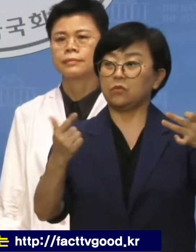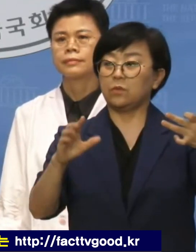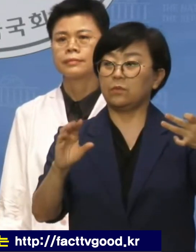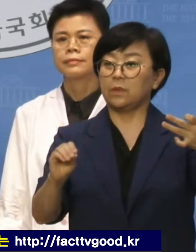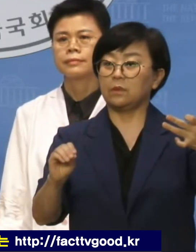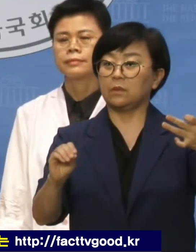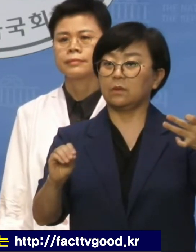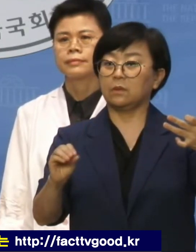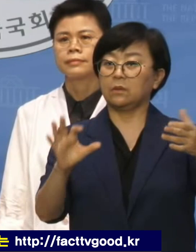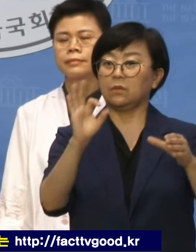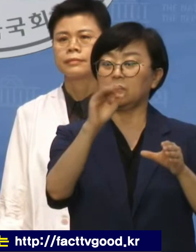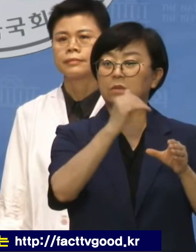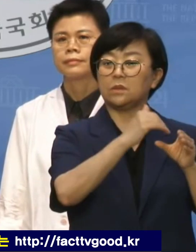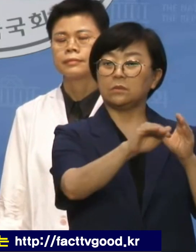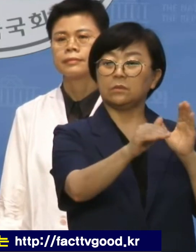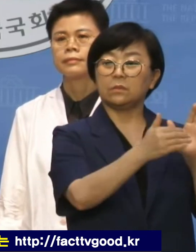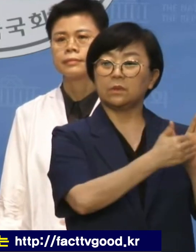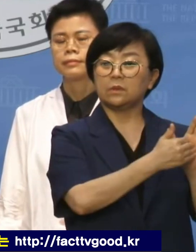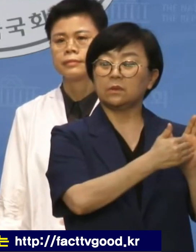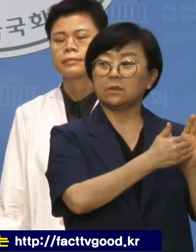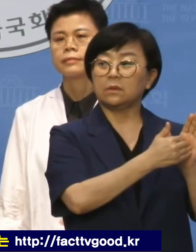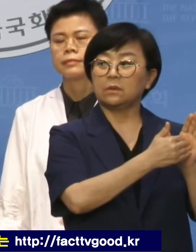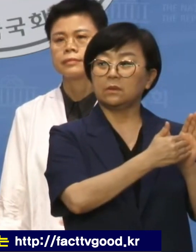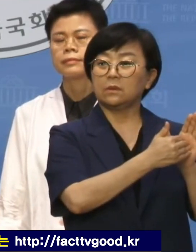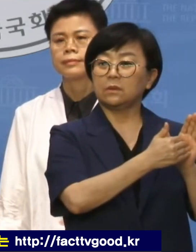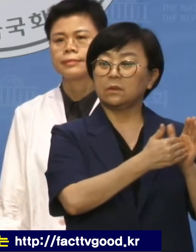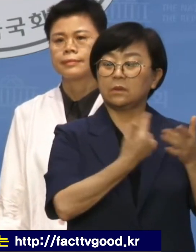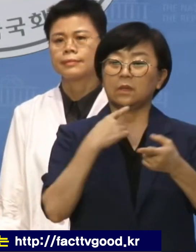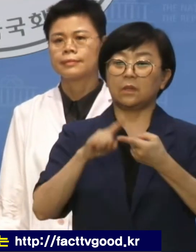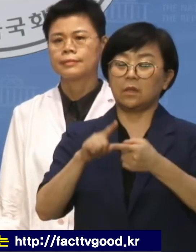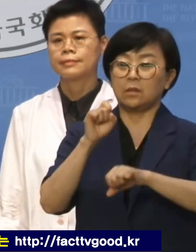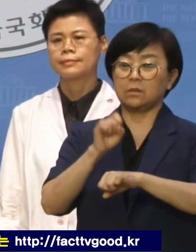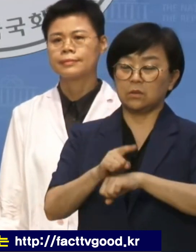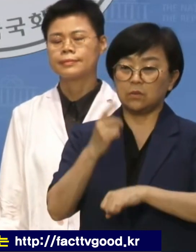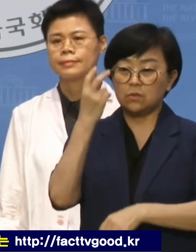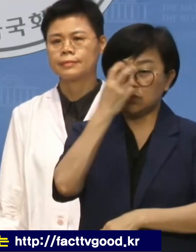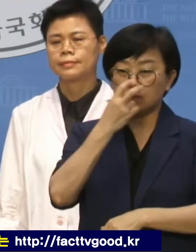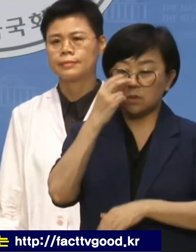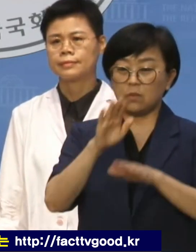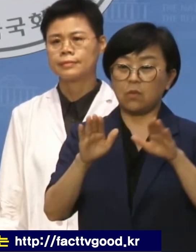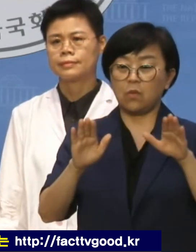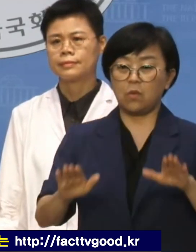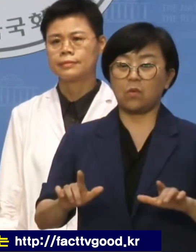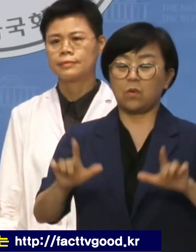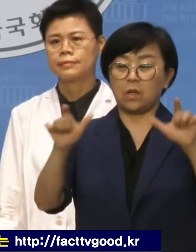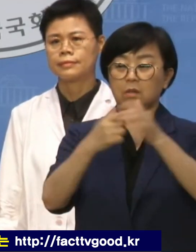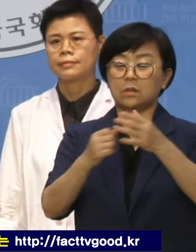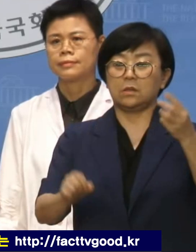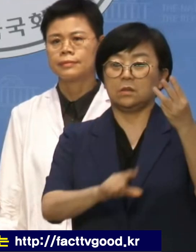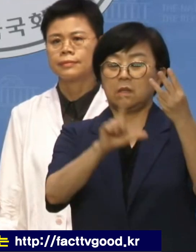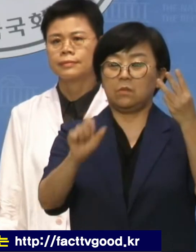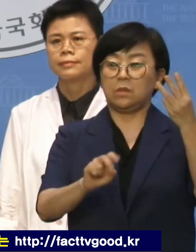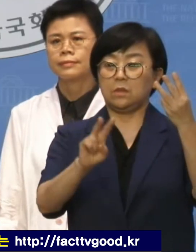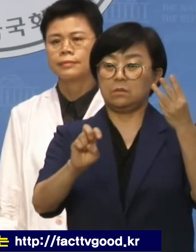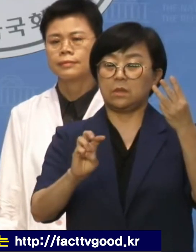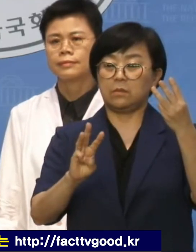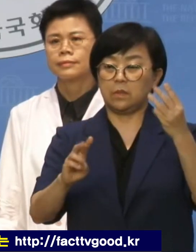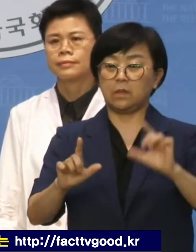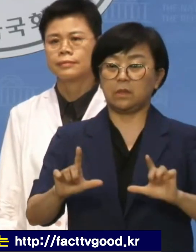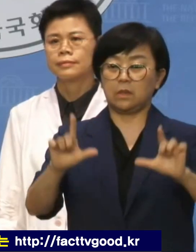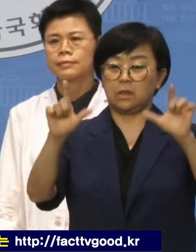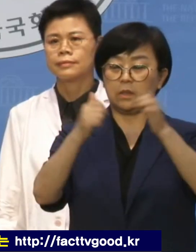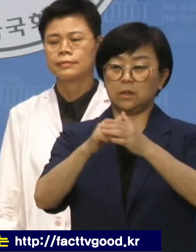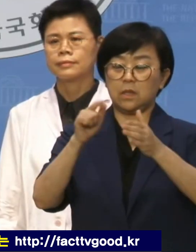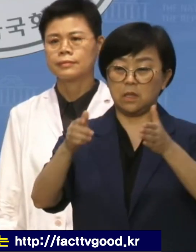원을 지급했습니다. 타당성 조사 가업 기간은 올해 3월 23일까지였고